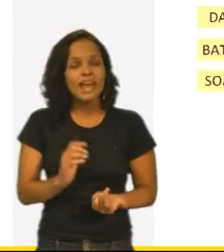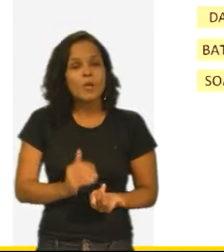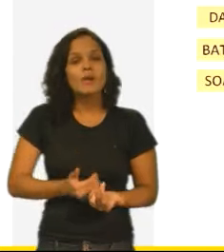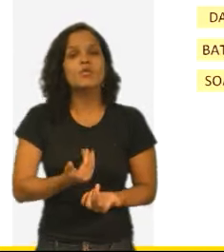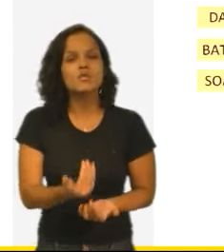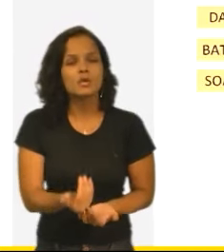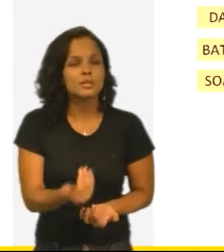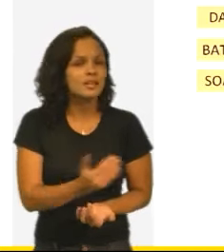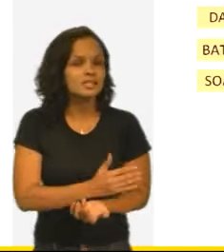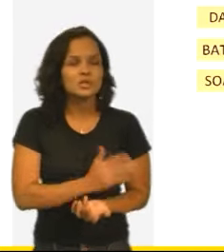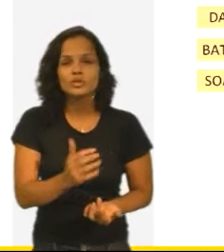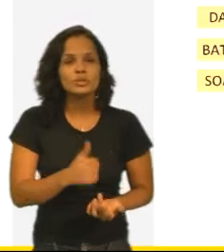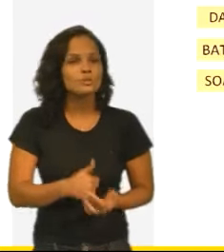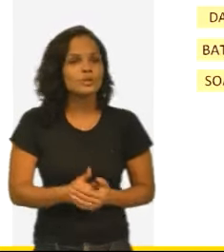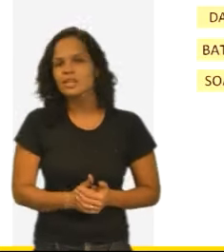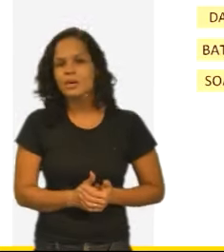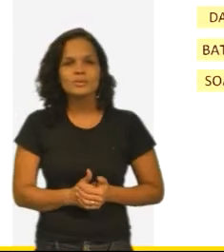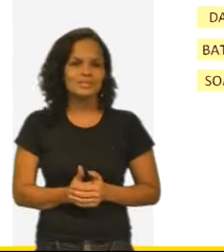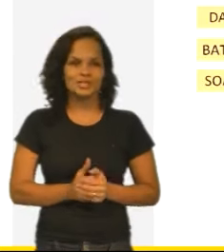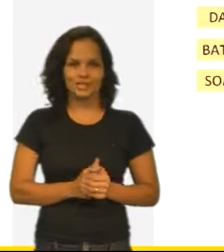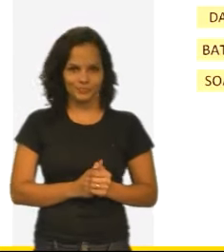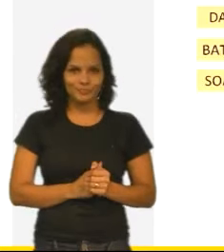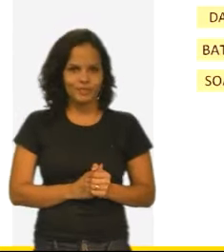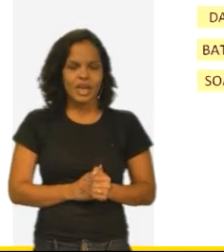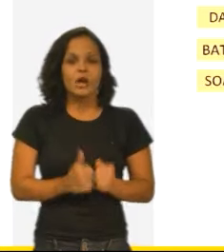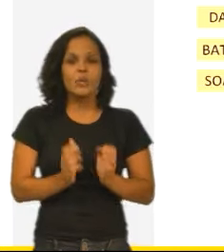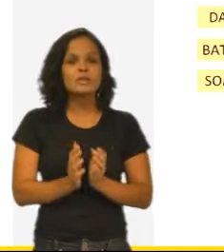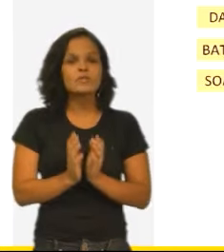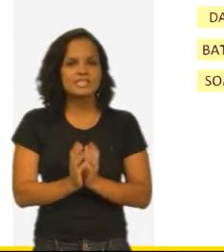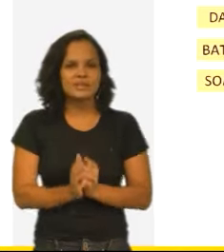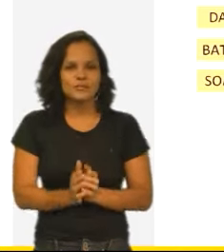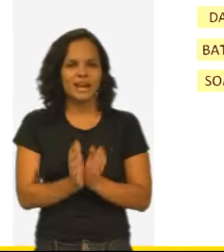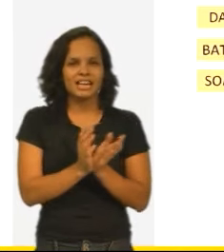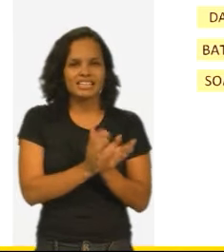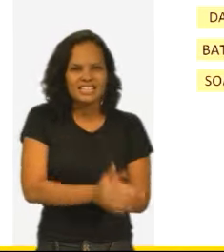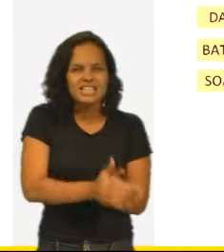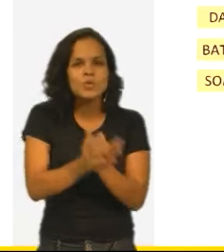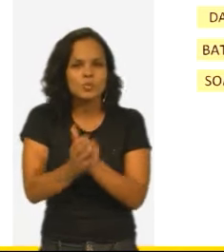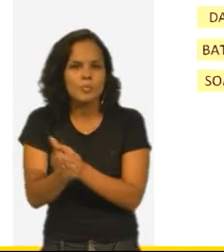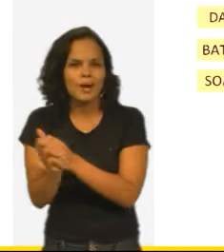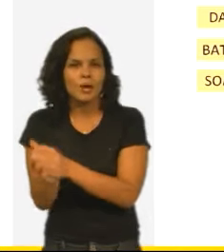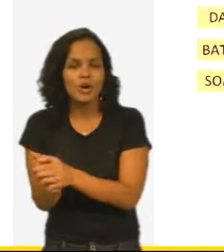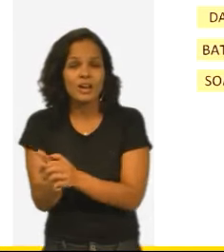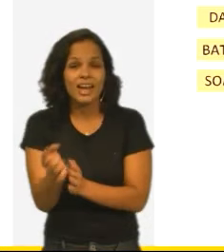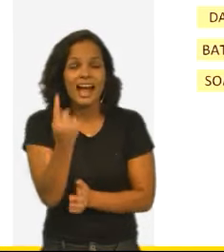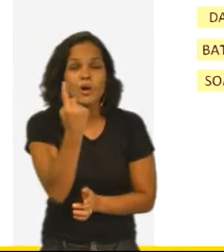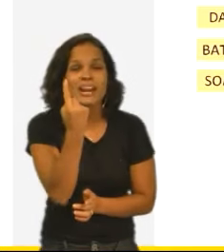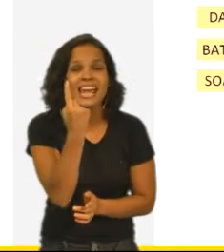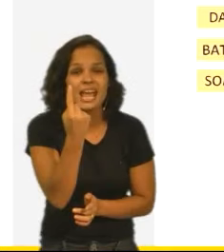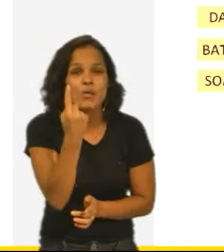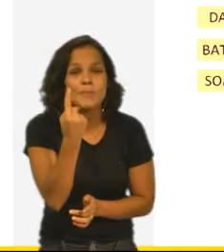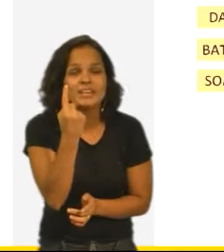uma concordância numa estrutura que não existe. Quando você fala são uma hora, a hora é uma